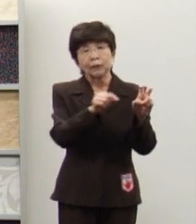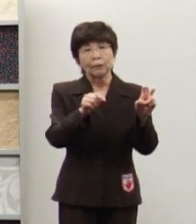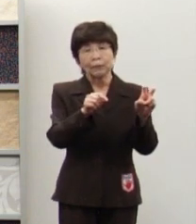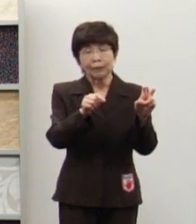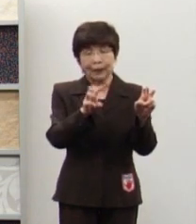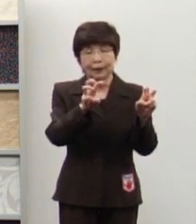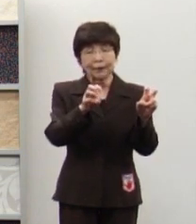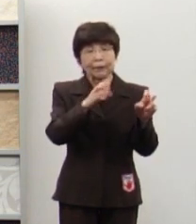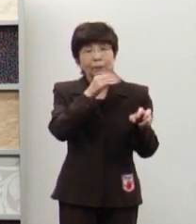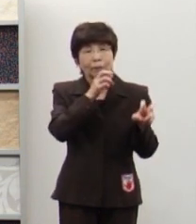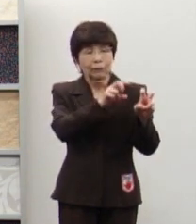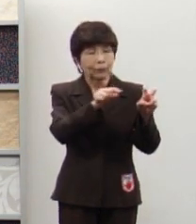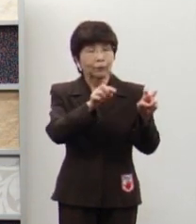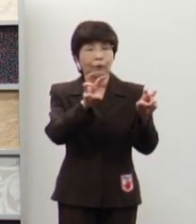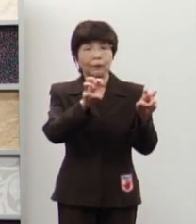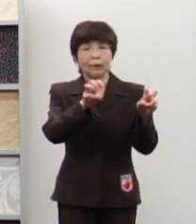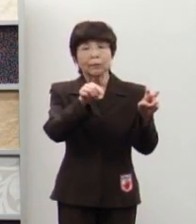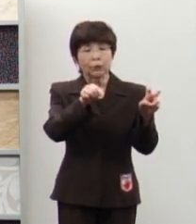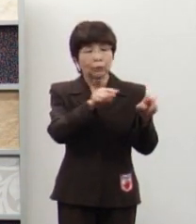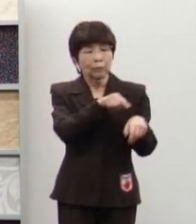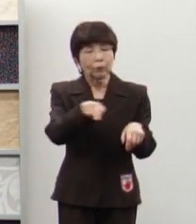20代、30代では4割台と、